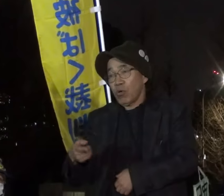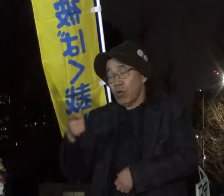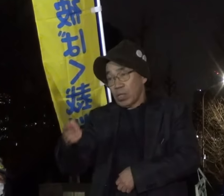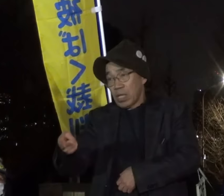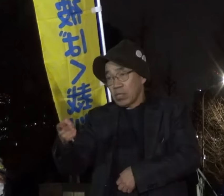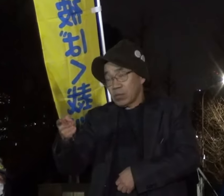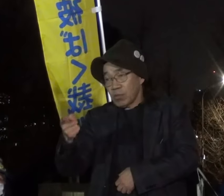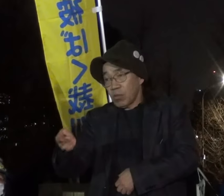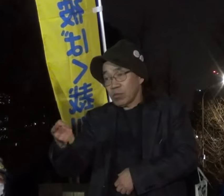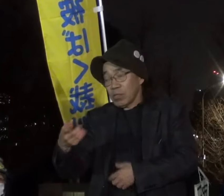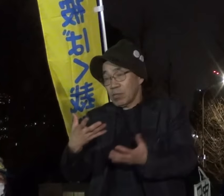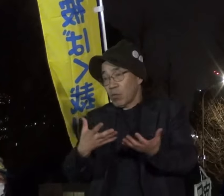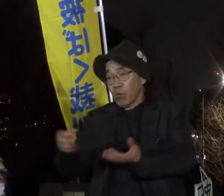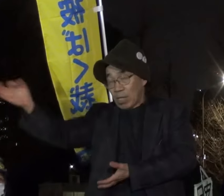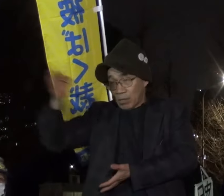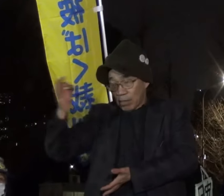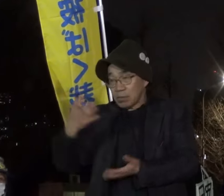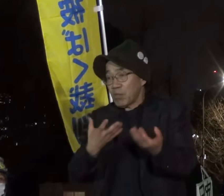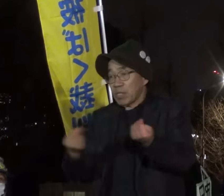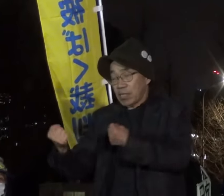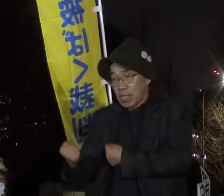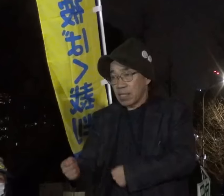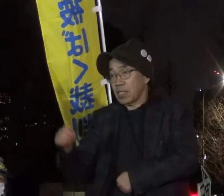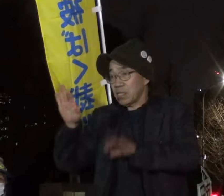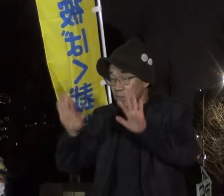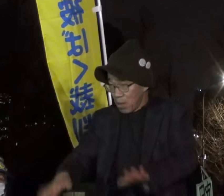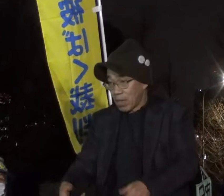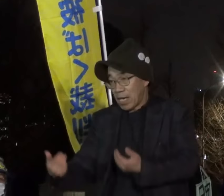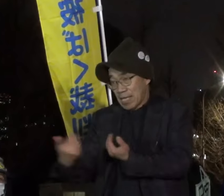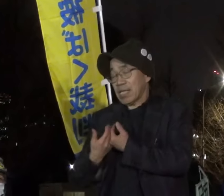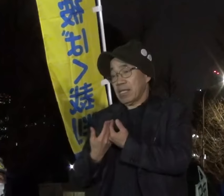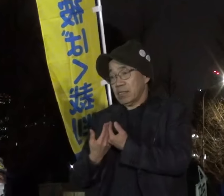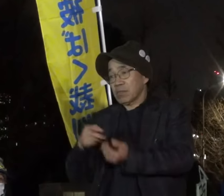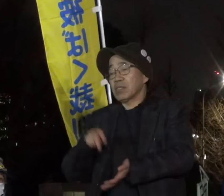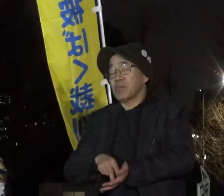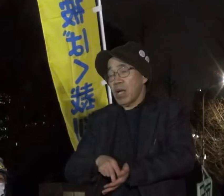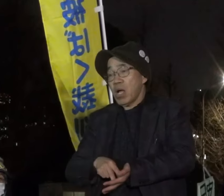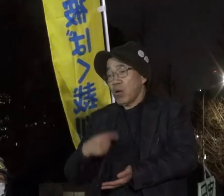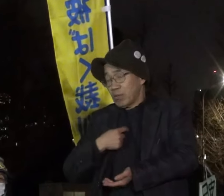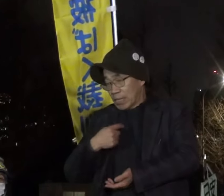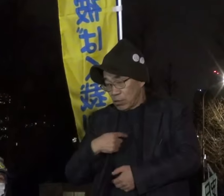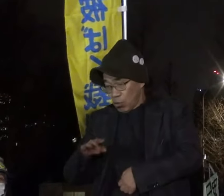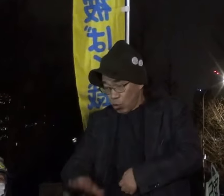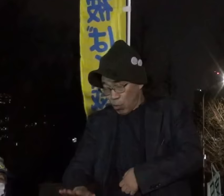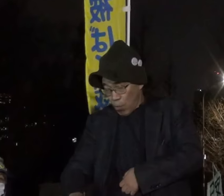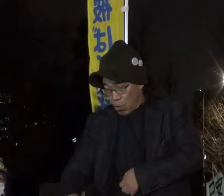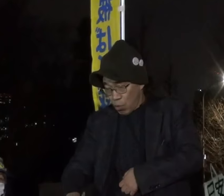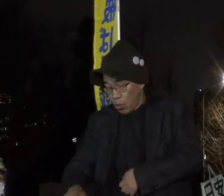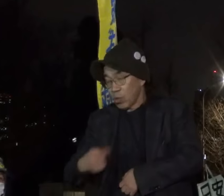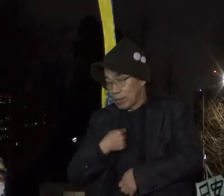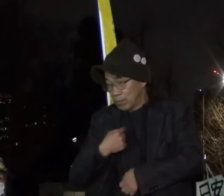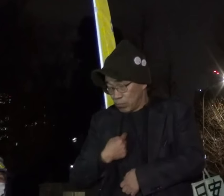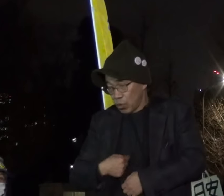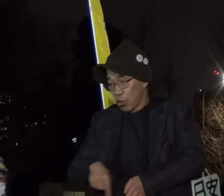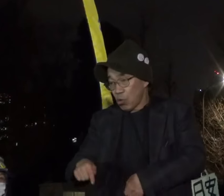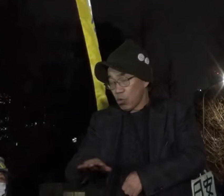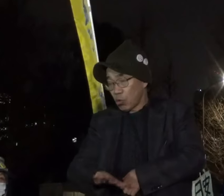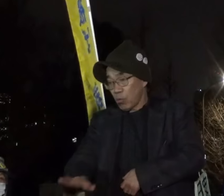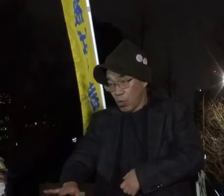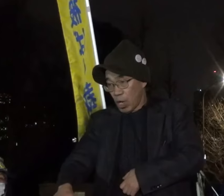原発反対ですって言われたんです。なぜですかって言ったら、自分のお子さんが薩摩川内原発の排水